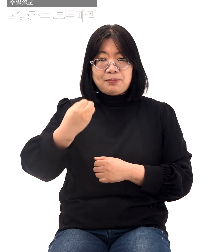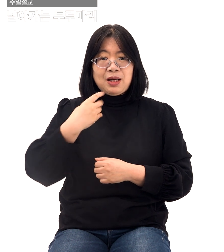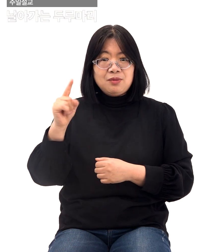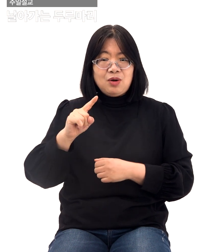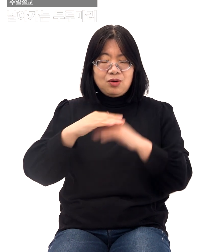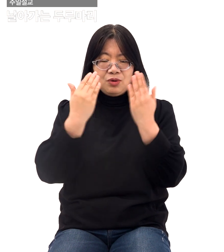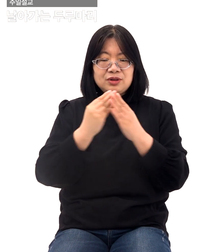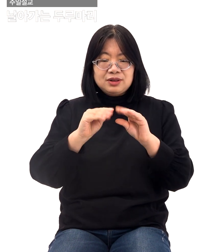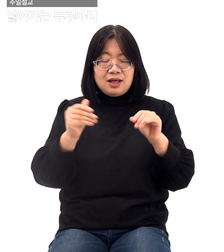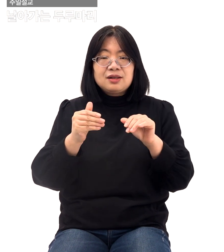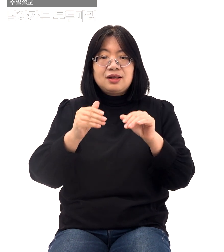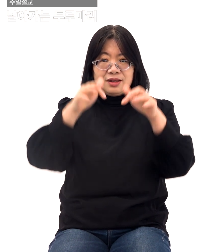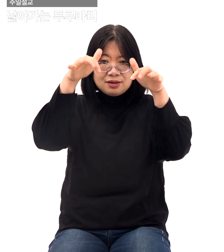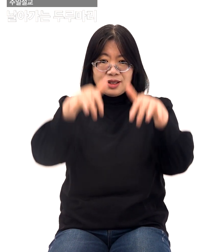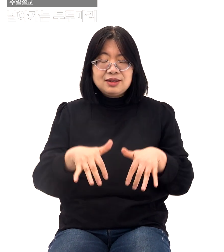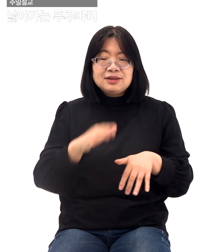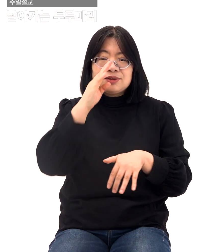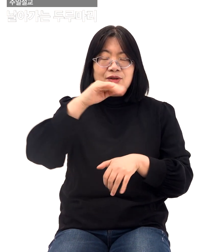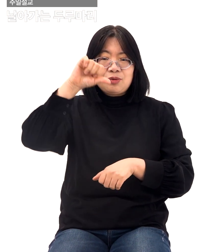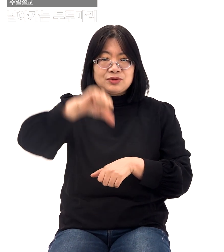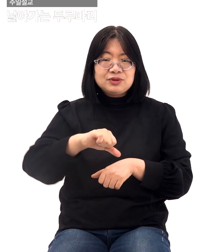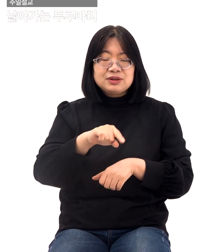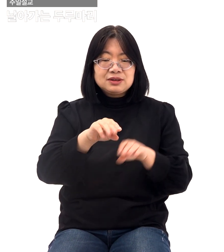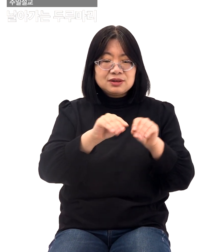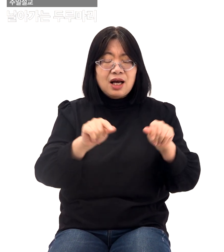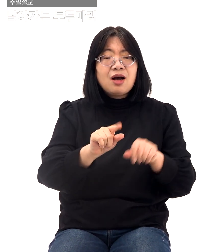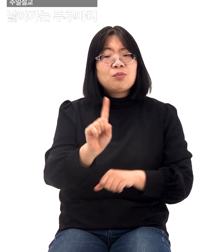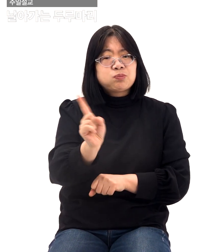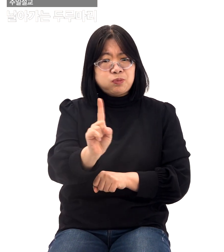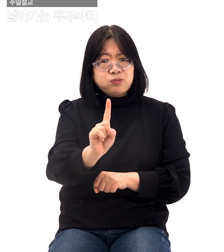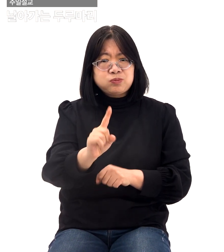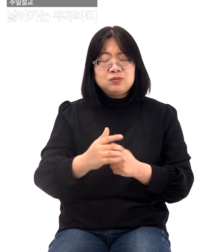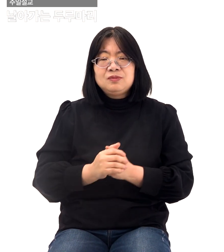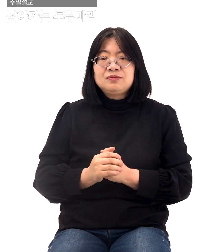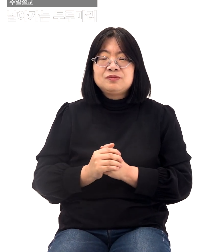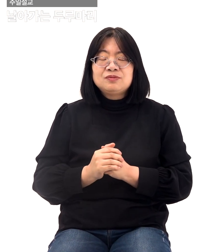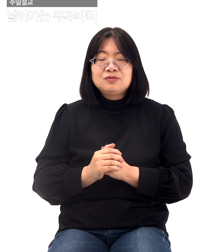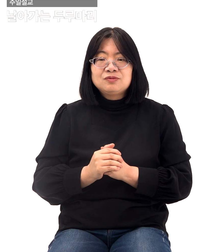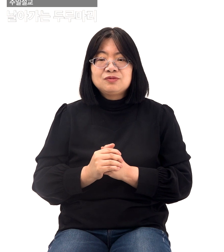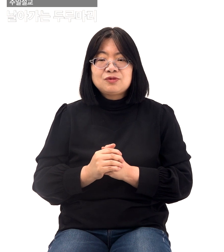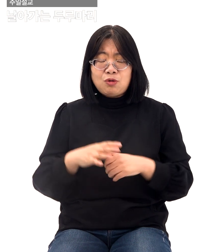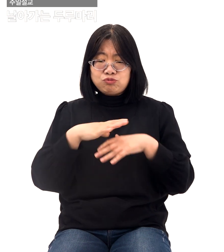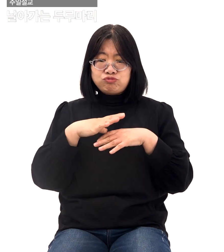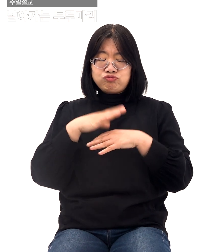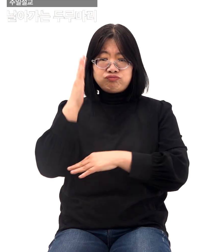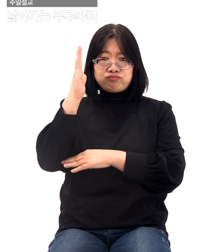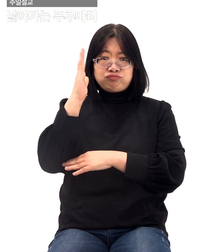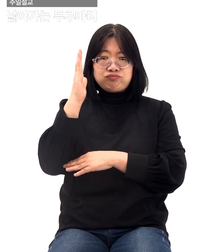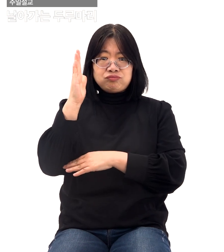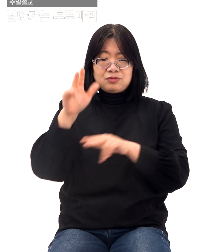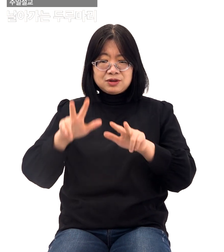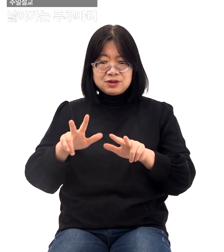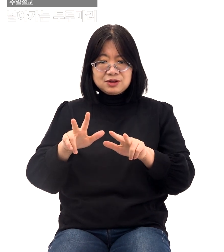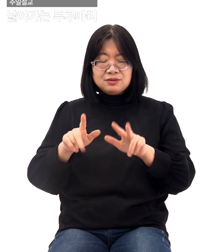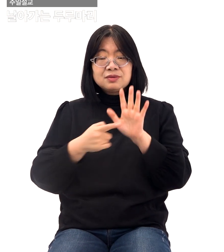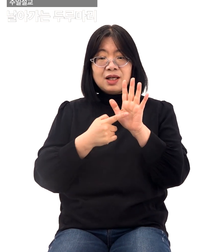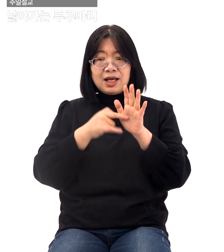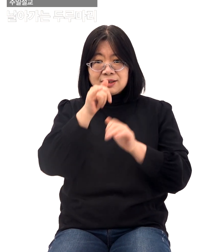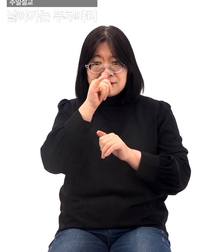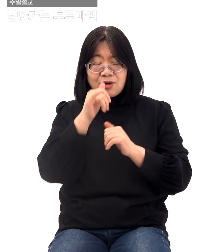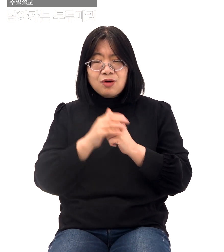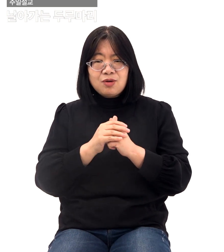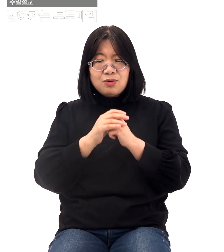위에 내리는 저주라. 근데 그 땅이 도대체 어떤 상태길래 이렇게 무서운 얘기가 여기에 소개될까?